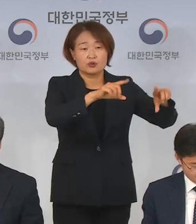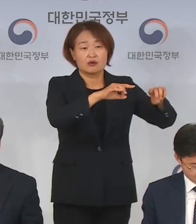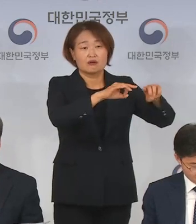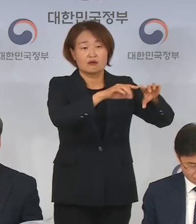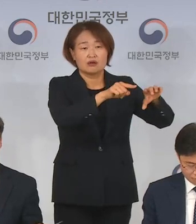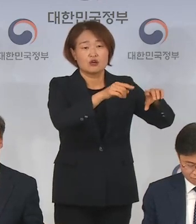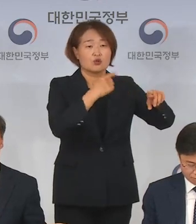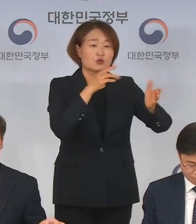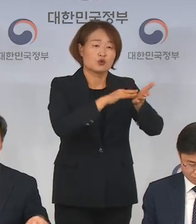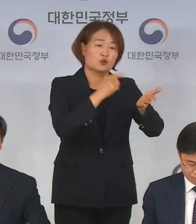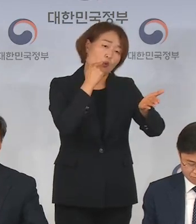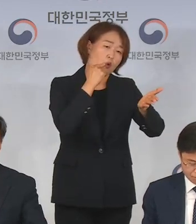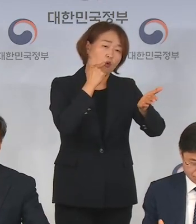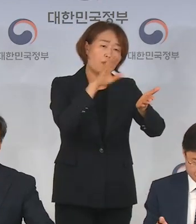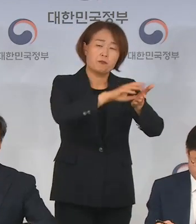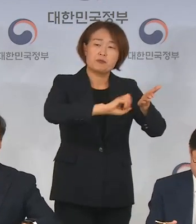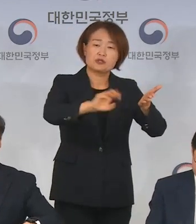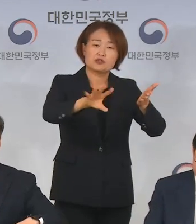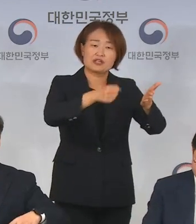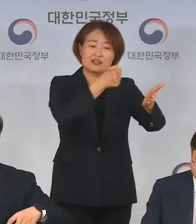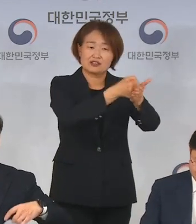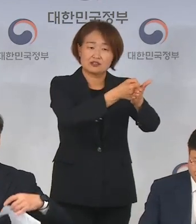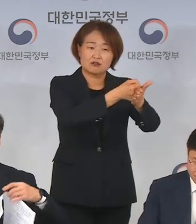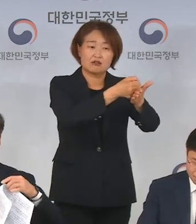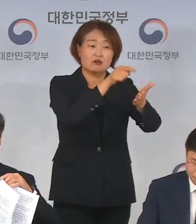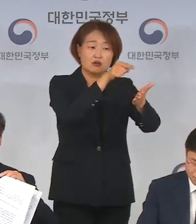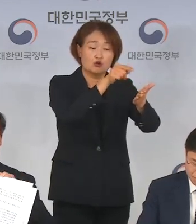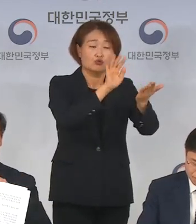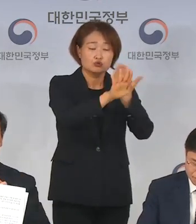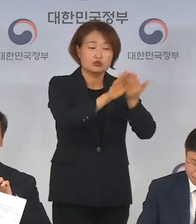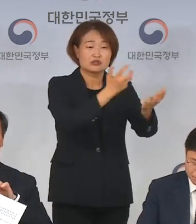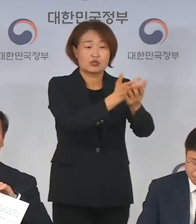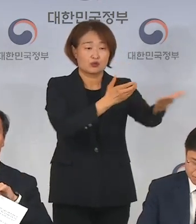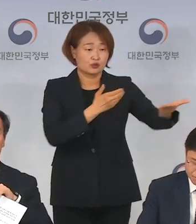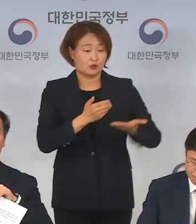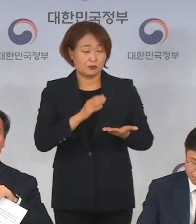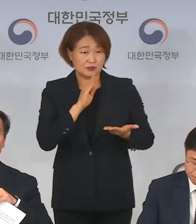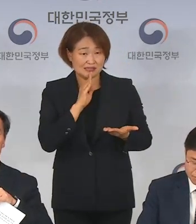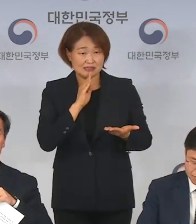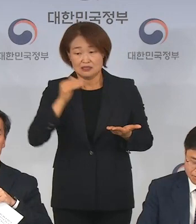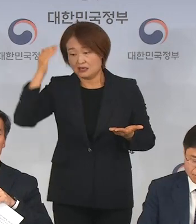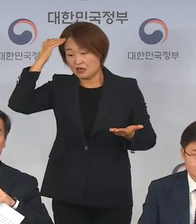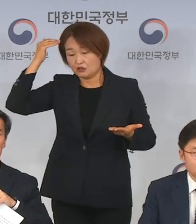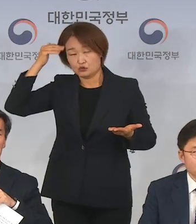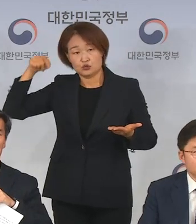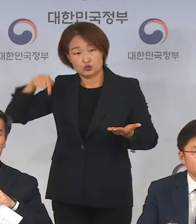오염수를 방류한다고 결정을 한 상태에서 자료를 제공하는 거잖아요. 저희가